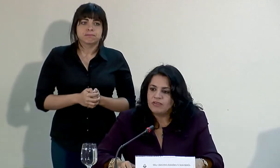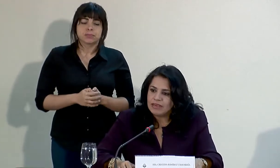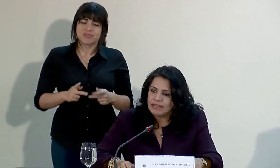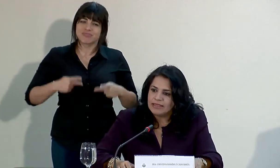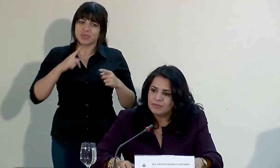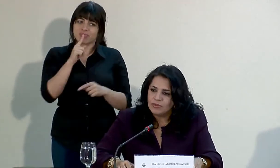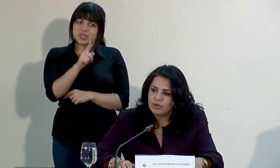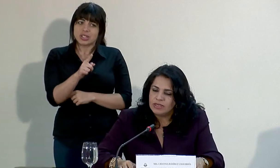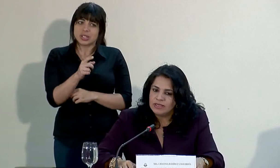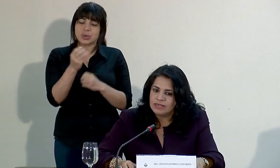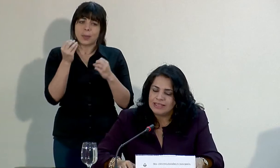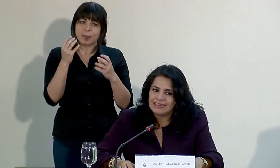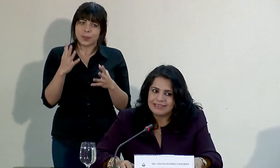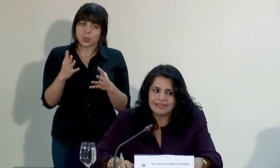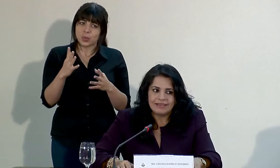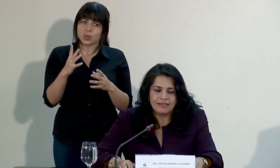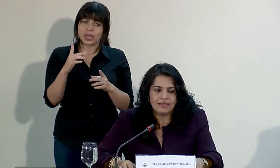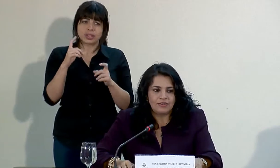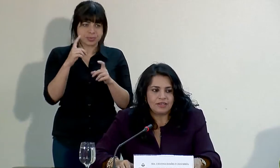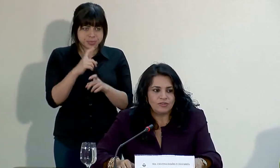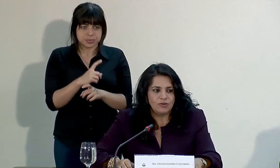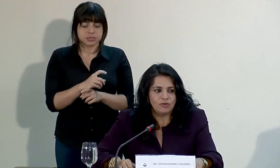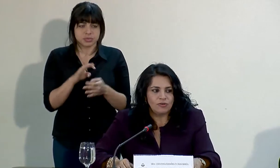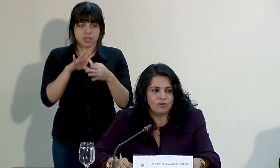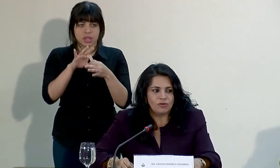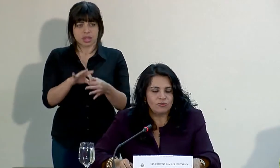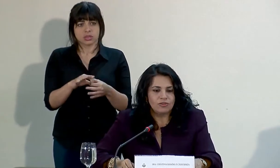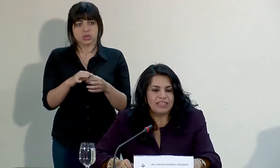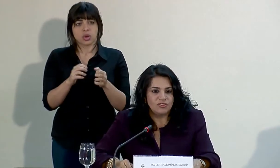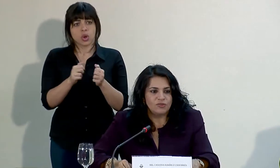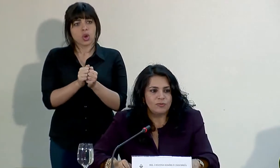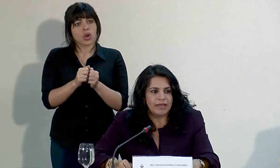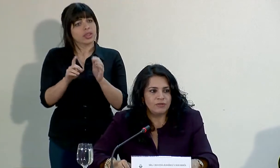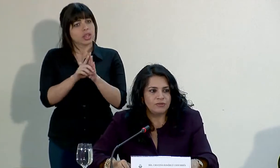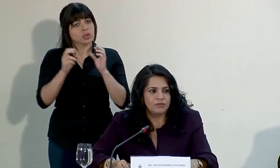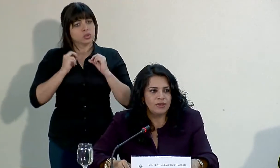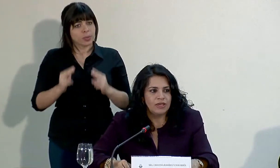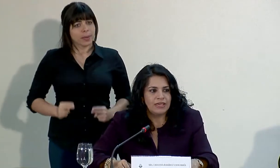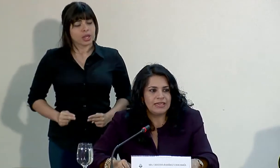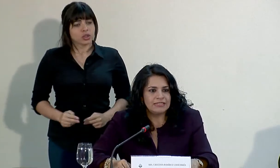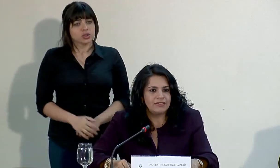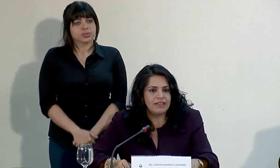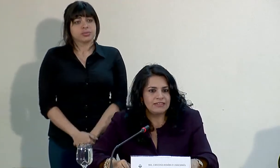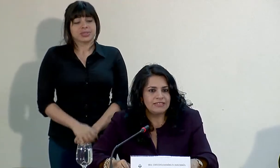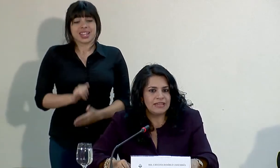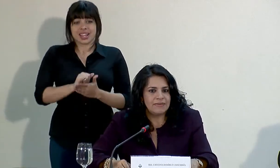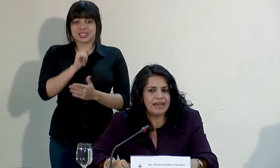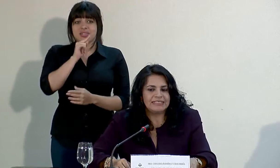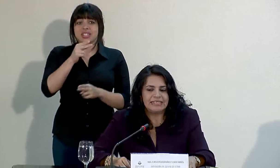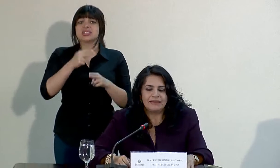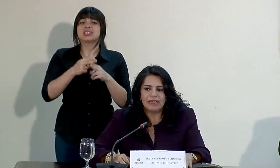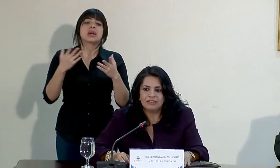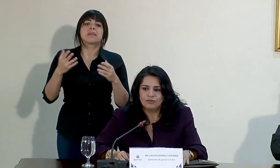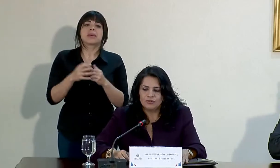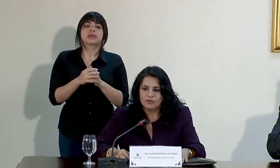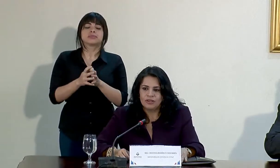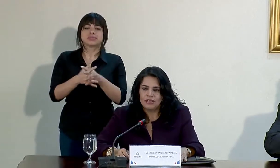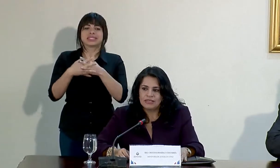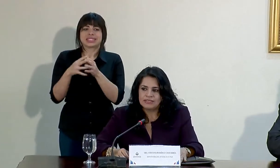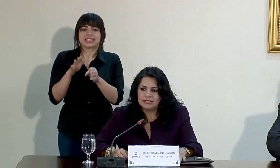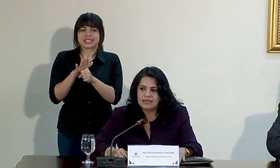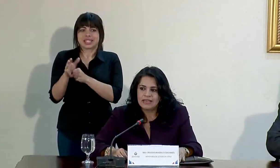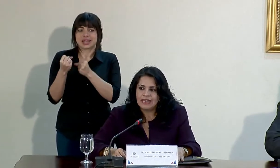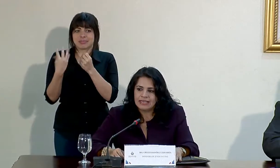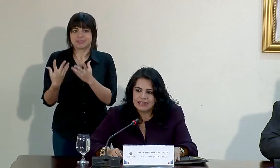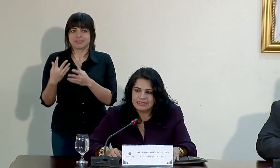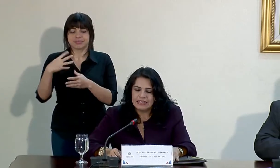vive una realidad muy crítica en relación con derechos humanos y esa realidad se llama hacinamiento.